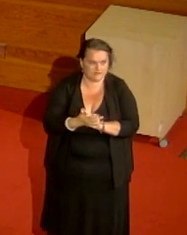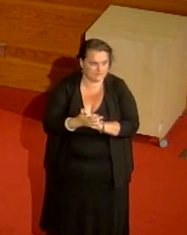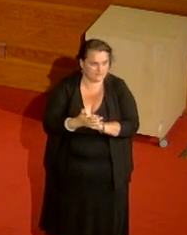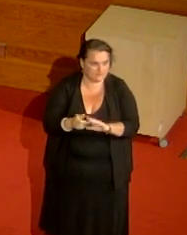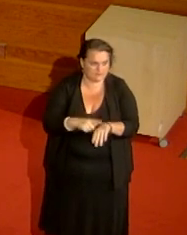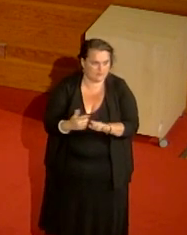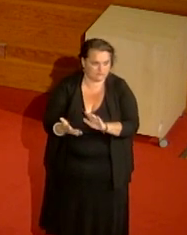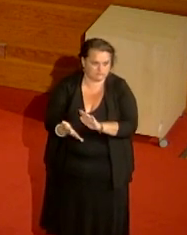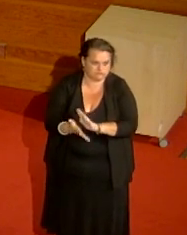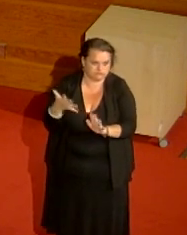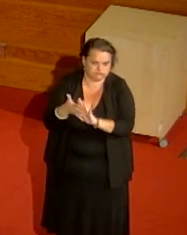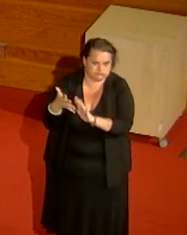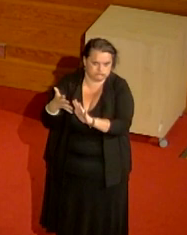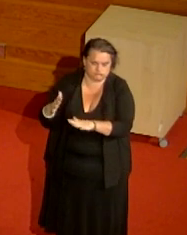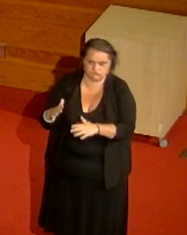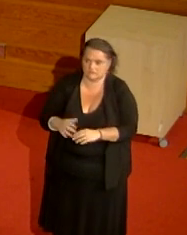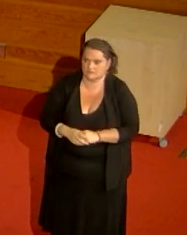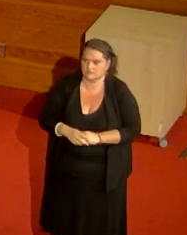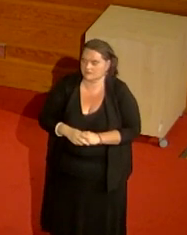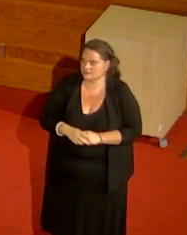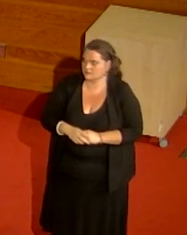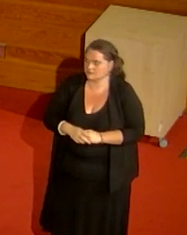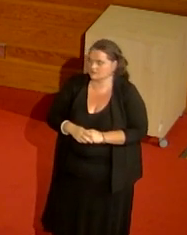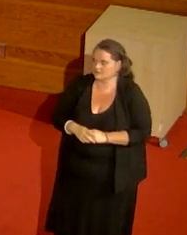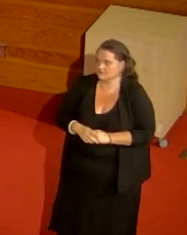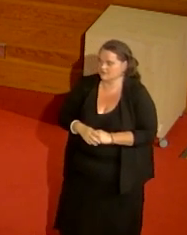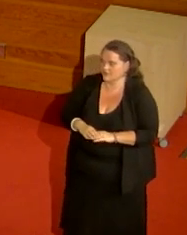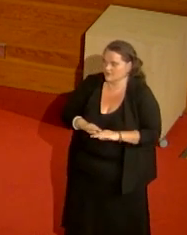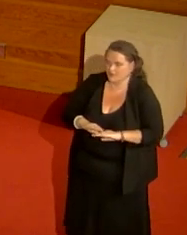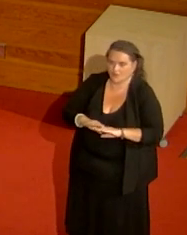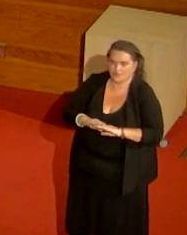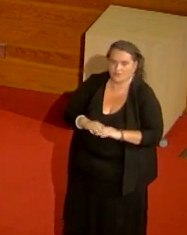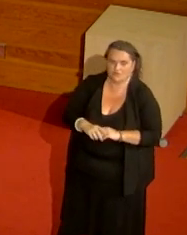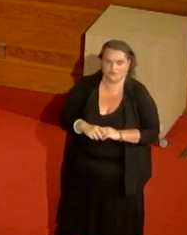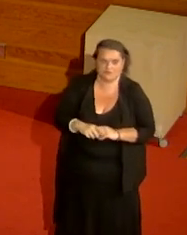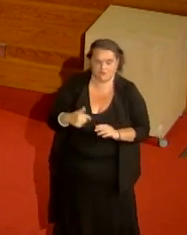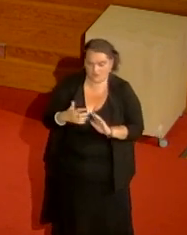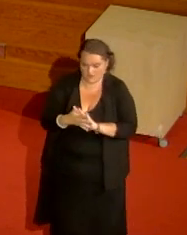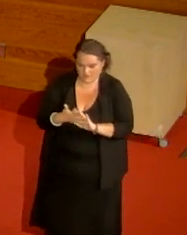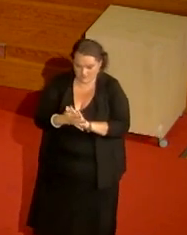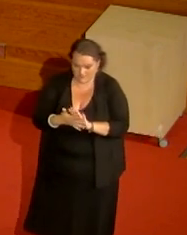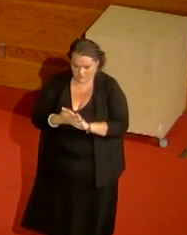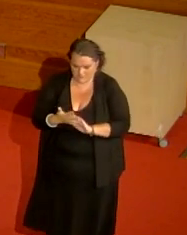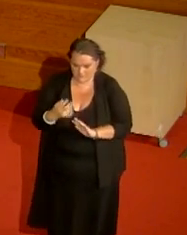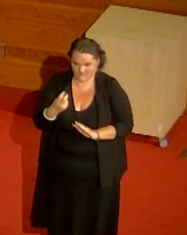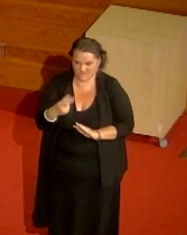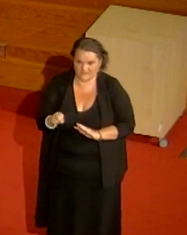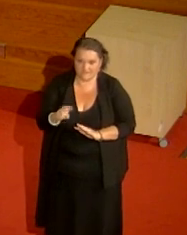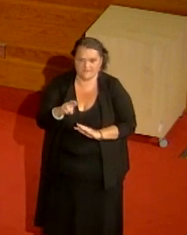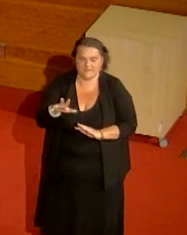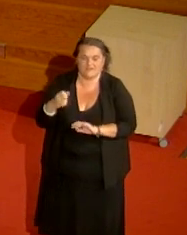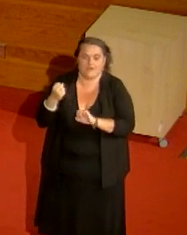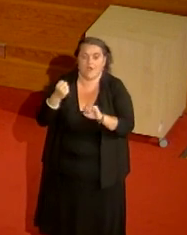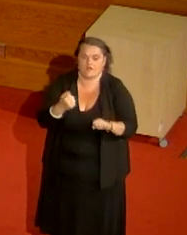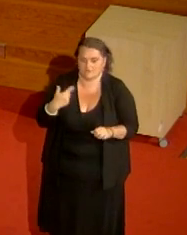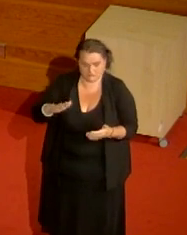pasa el tiempo y no sé vosotros Yo últimamente de casi todo lo que hablo pasa como mínimo 20 o 25 años y